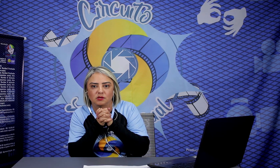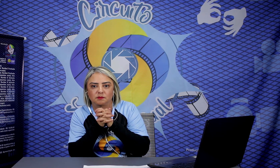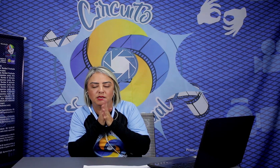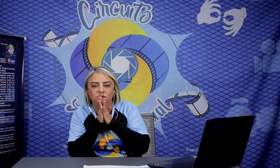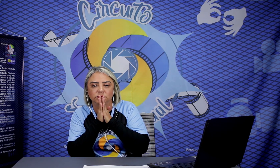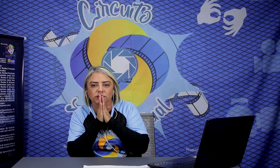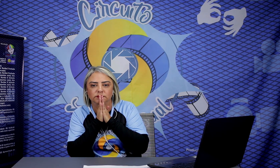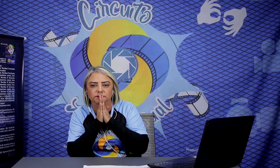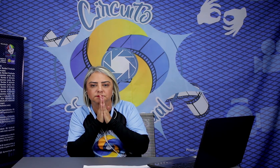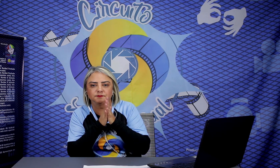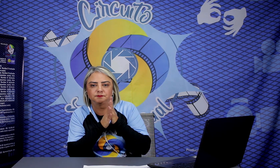pergunta?